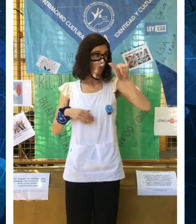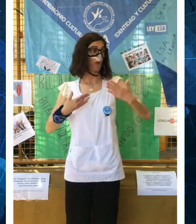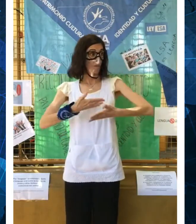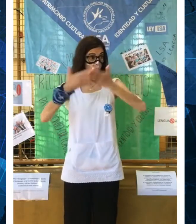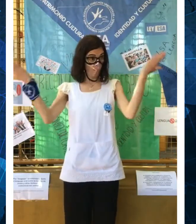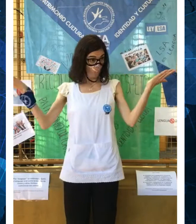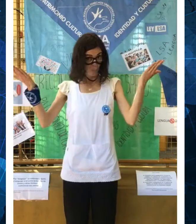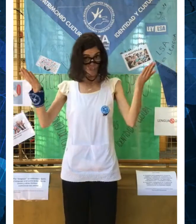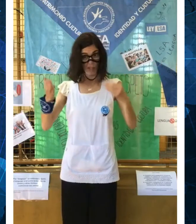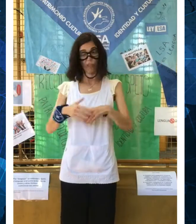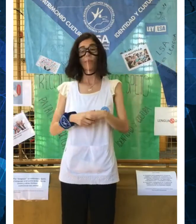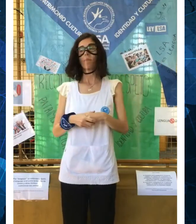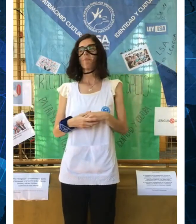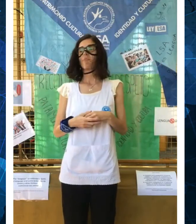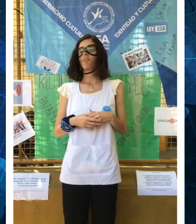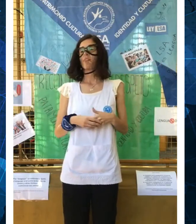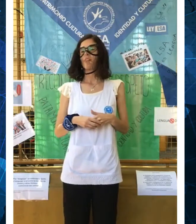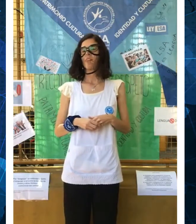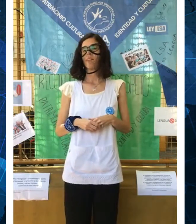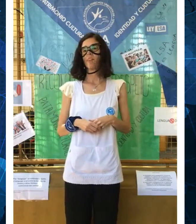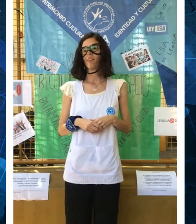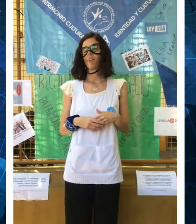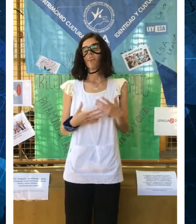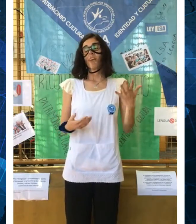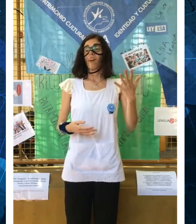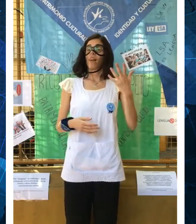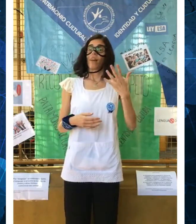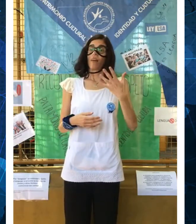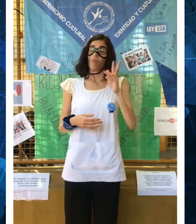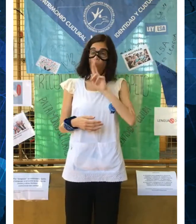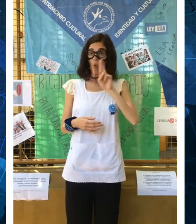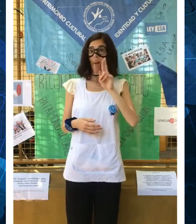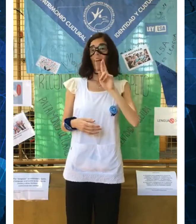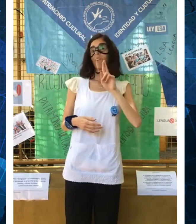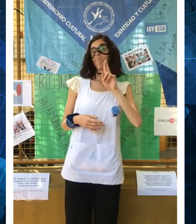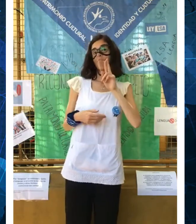Hace dos semanas atrás, a través de YouTube, se ha publicado